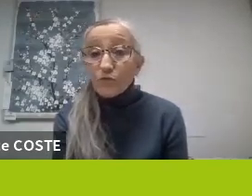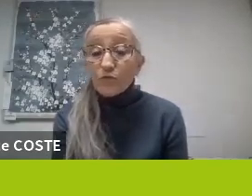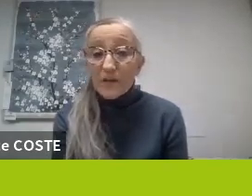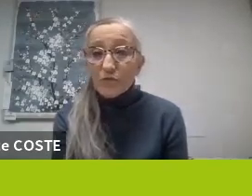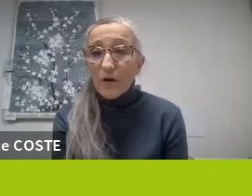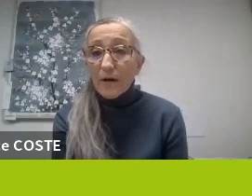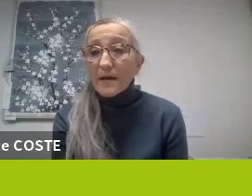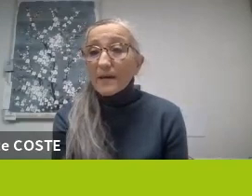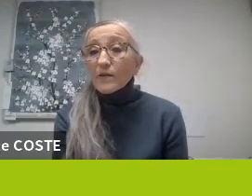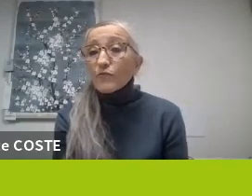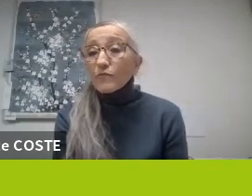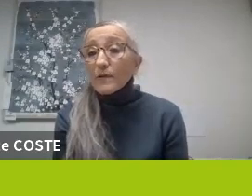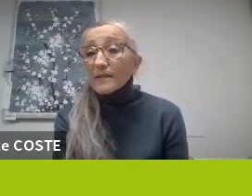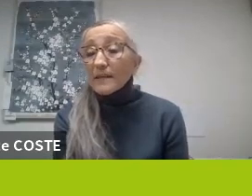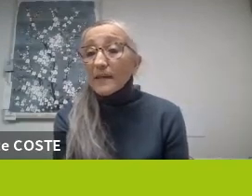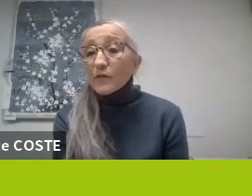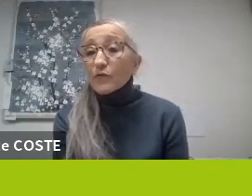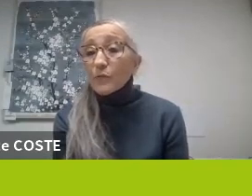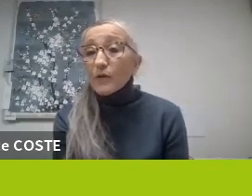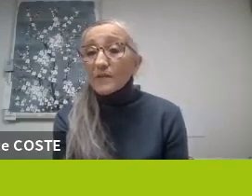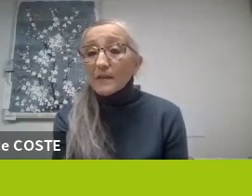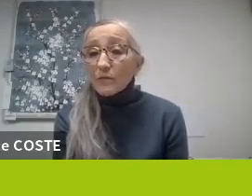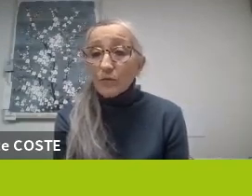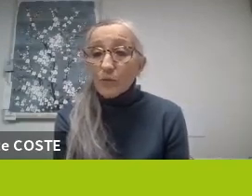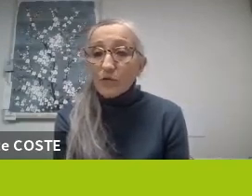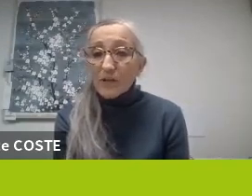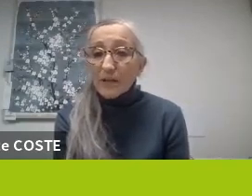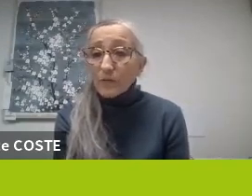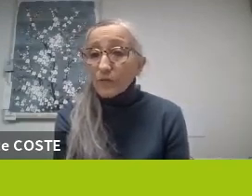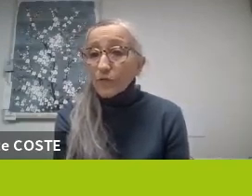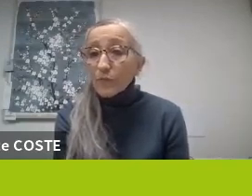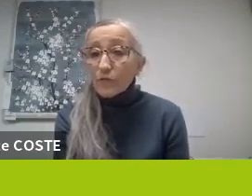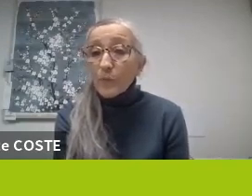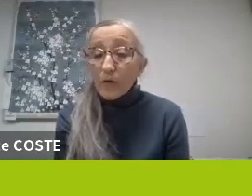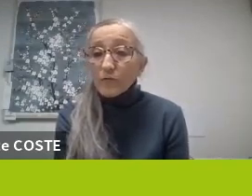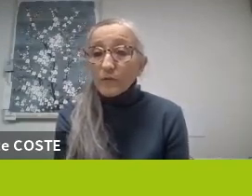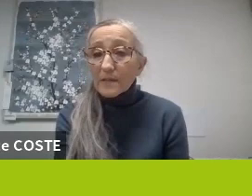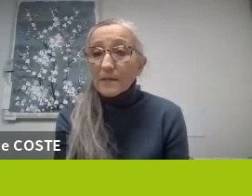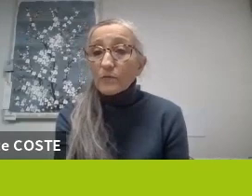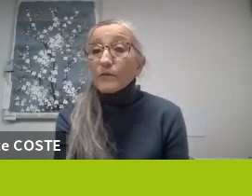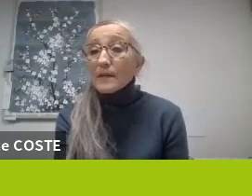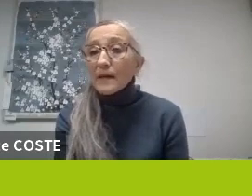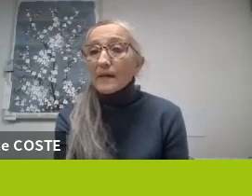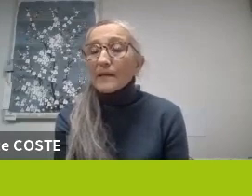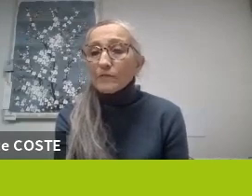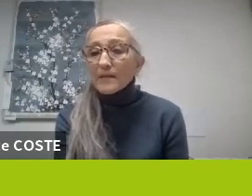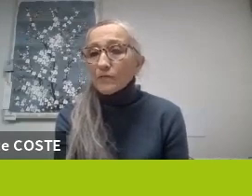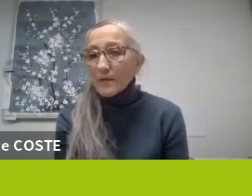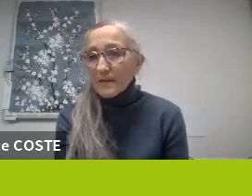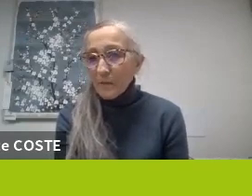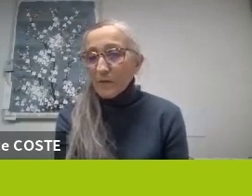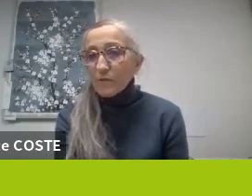donc, d'où ces choix et d'où l'intérêt de porter le projet du parcours des signes de Voltaire avec